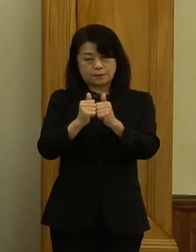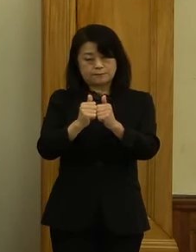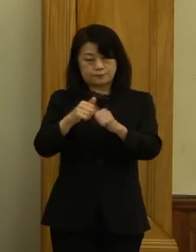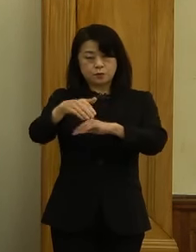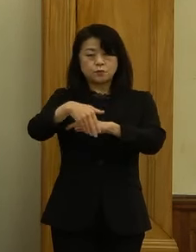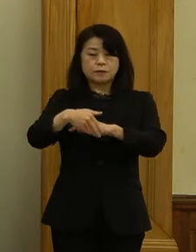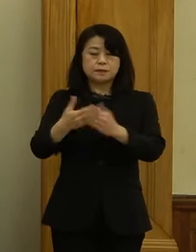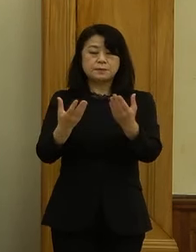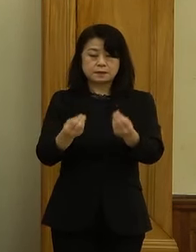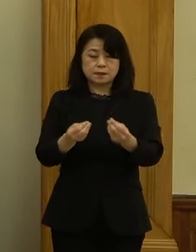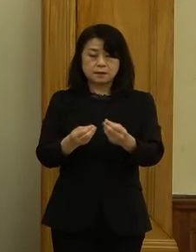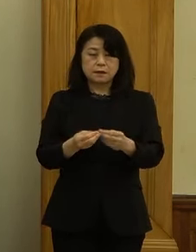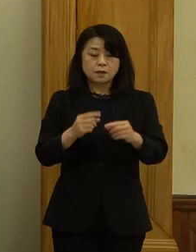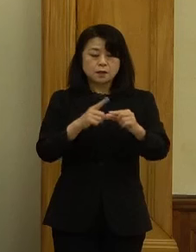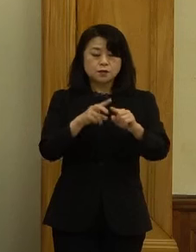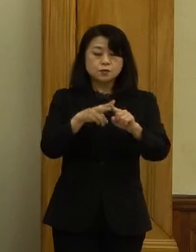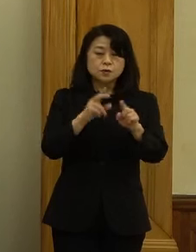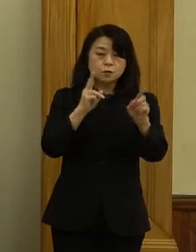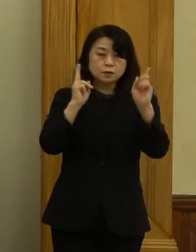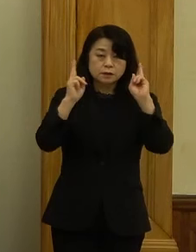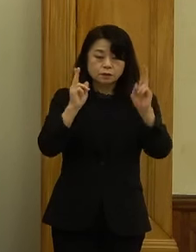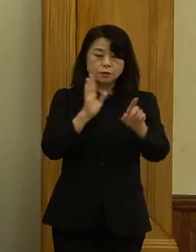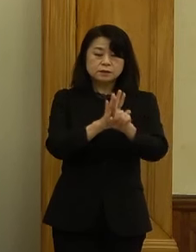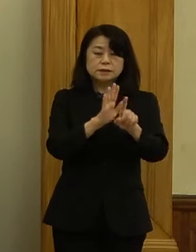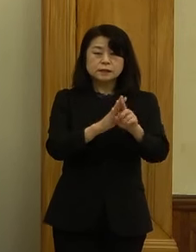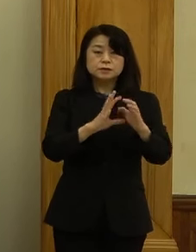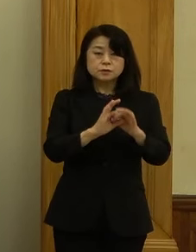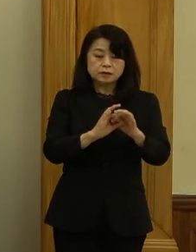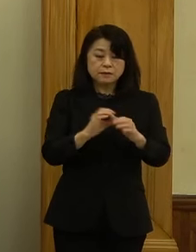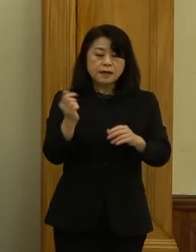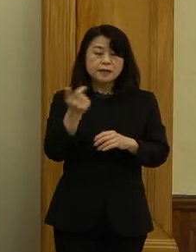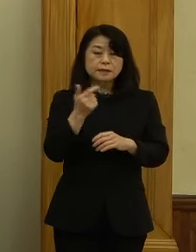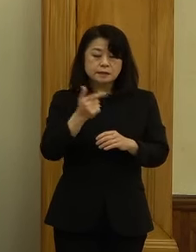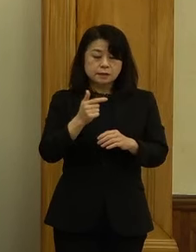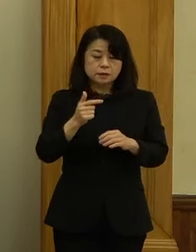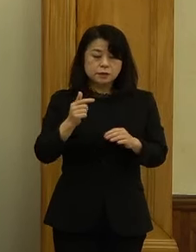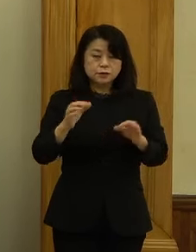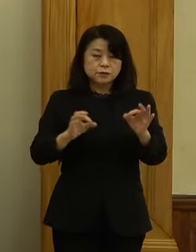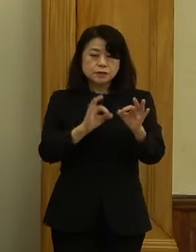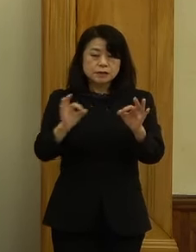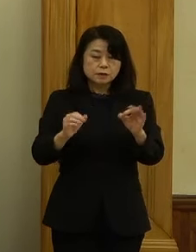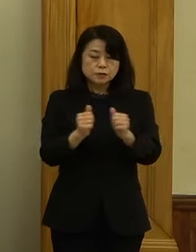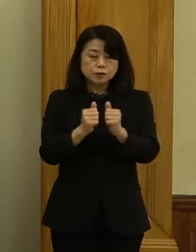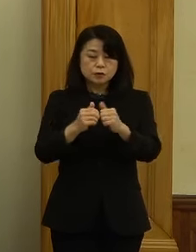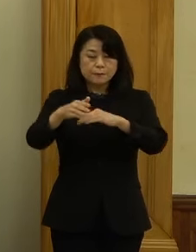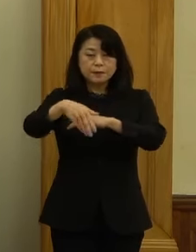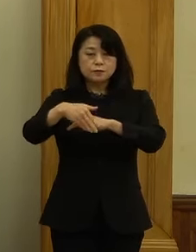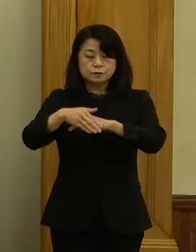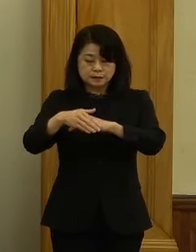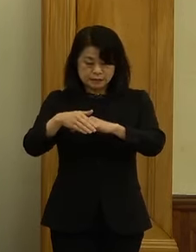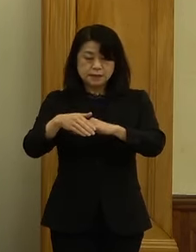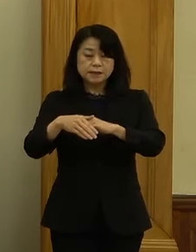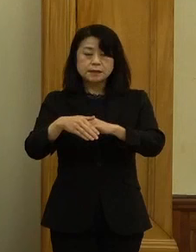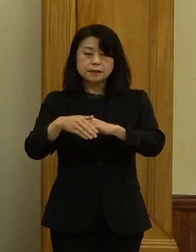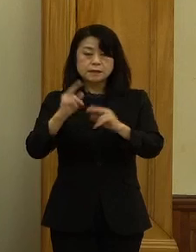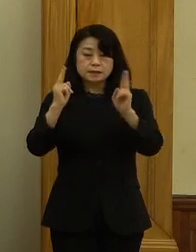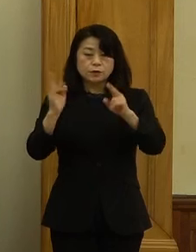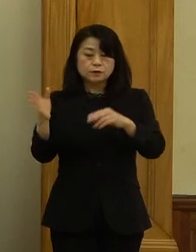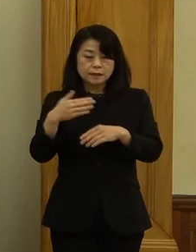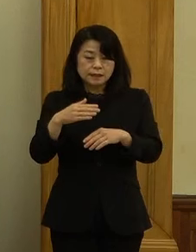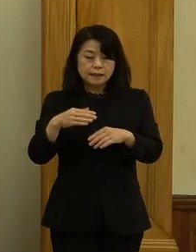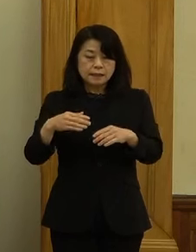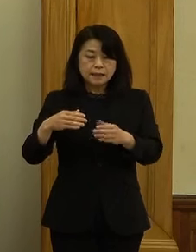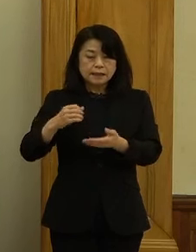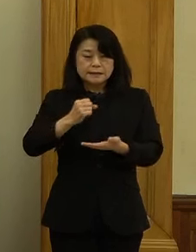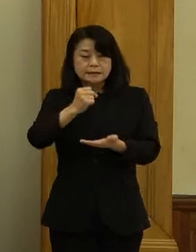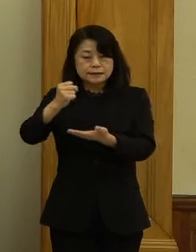です中小企業に対する支援につきましては緊急金融相談窓口に中小企業者などから資金繰り